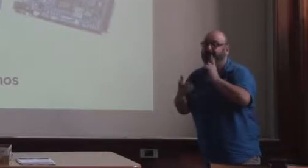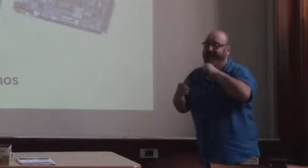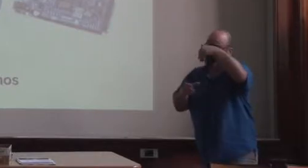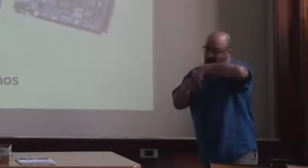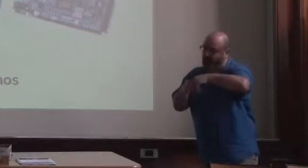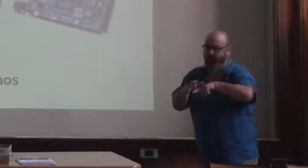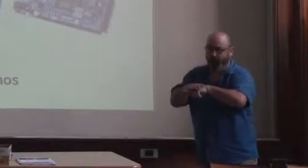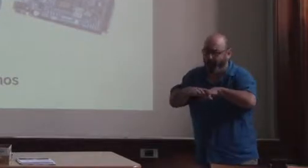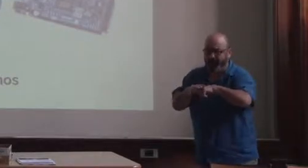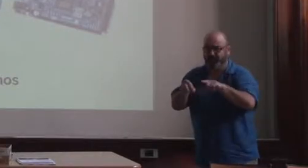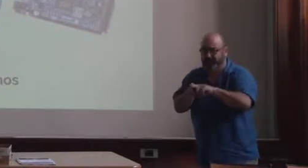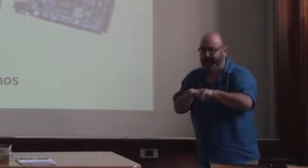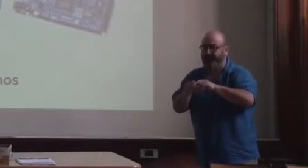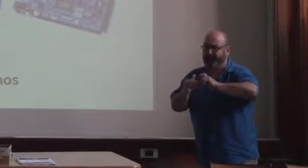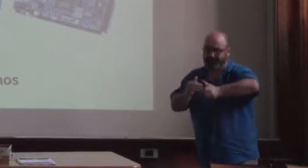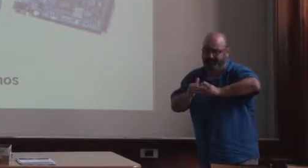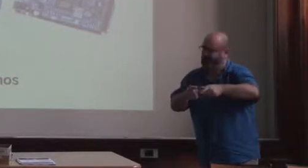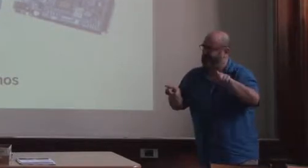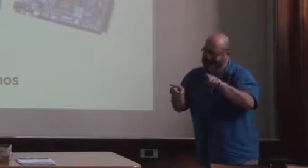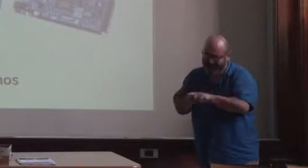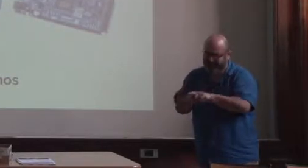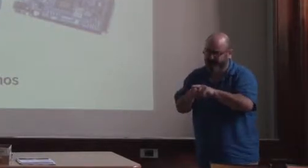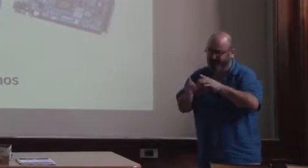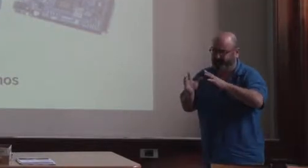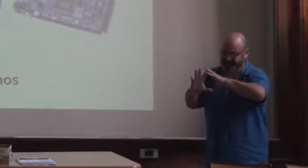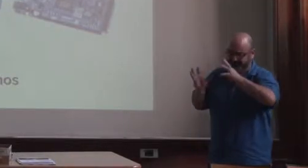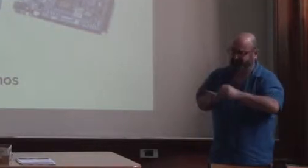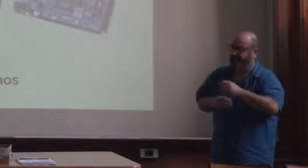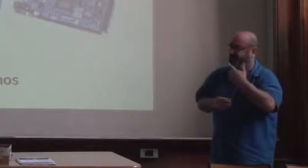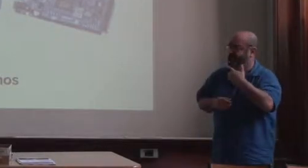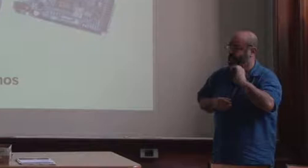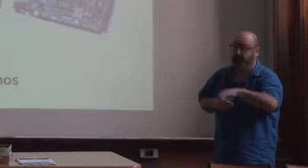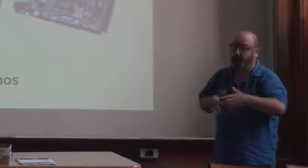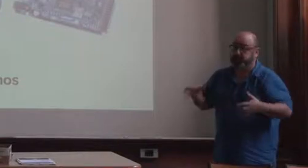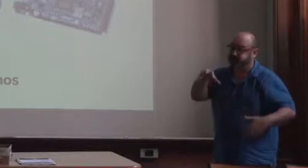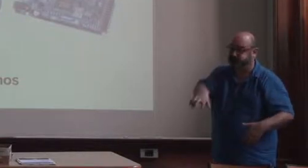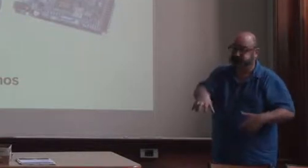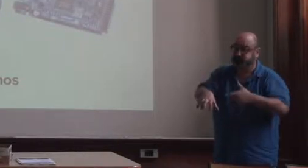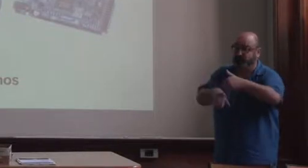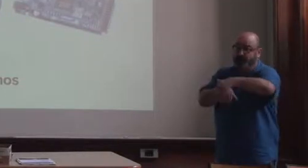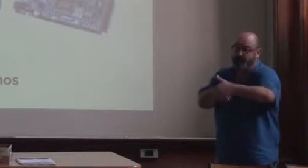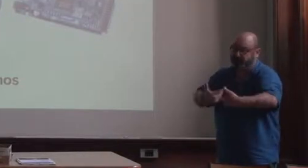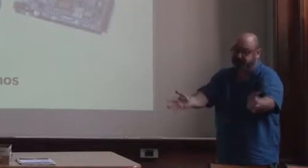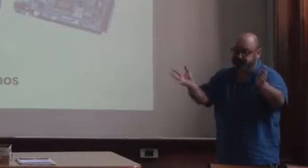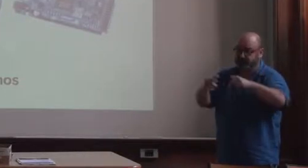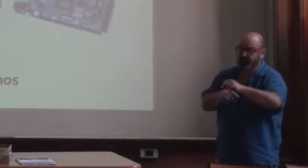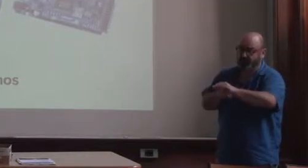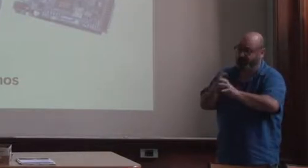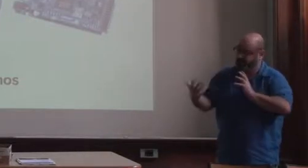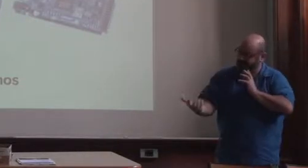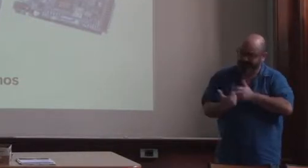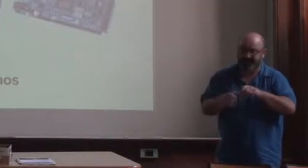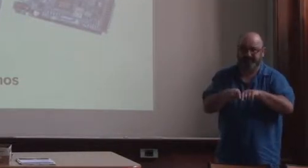langage, les mêmes interfaces. Du coup, peu importe vraiment la carte qu'on a, on peut toujours utiliser